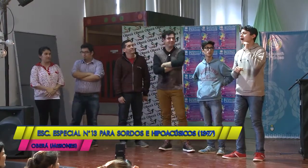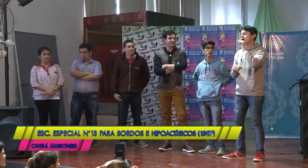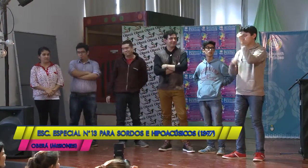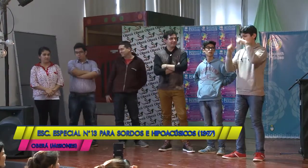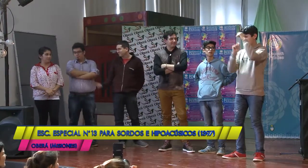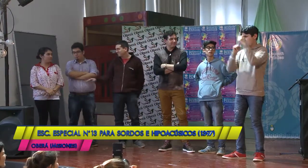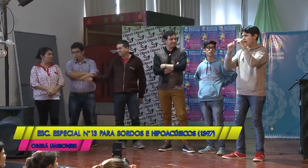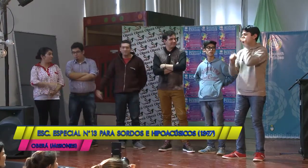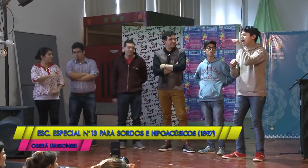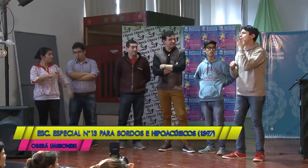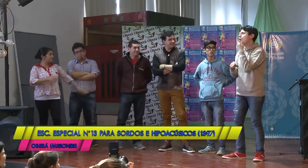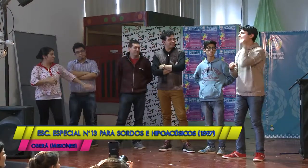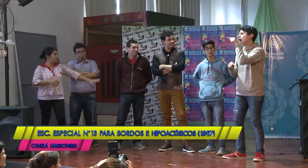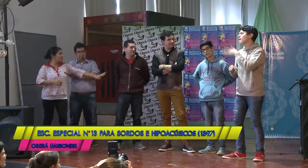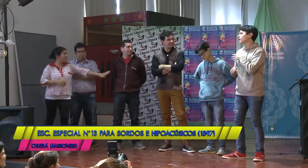general, por ejemplo, en Canal 13,